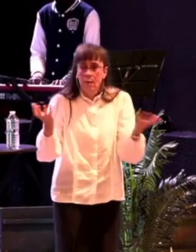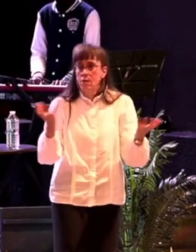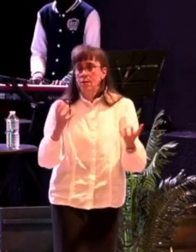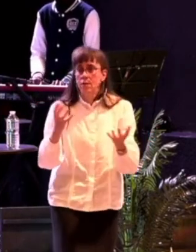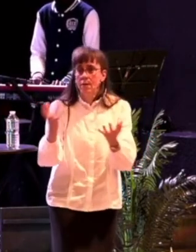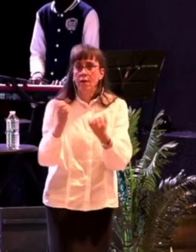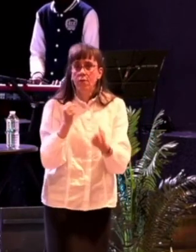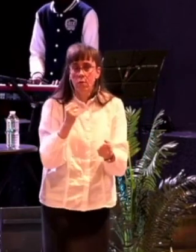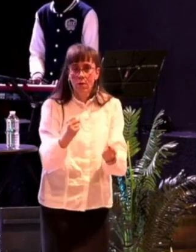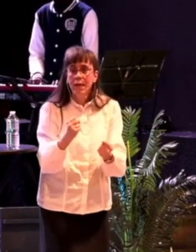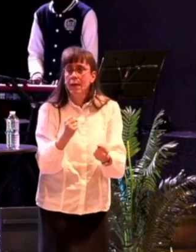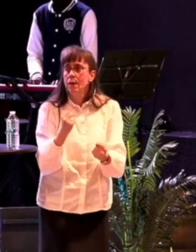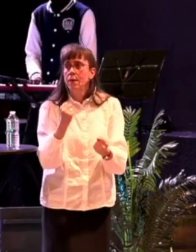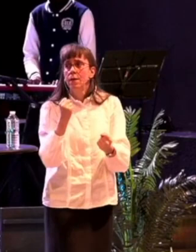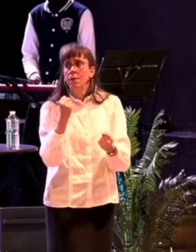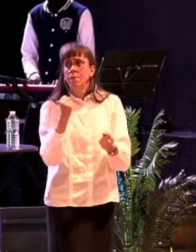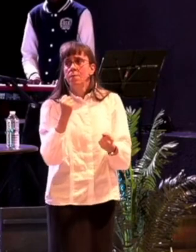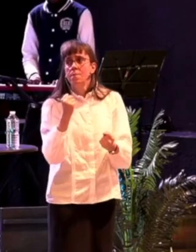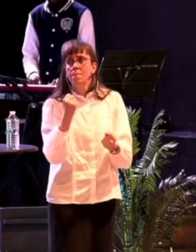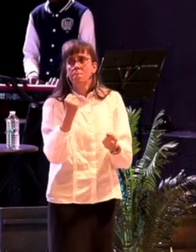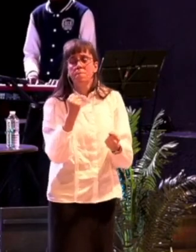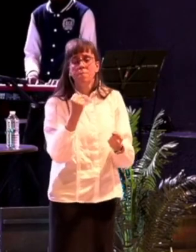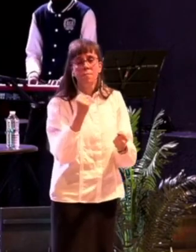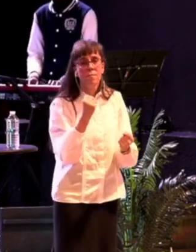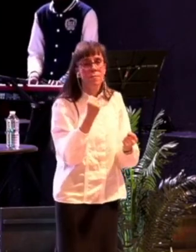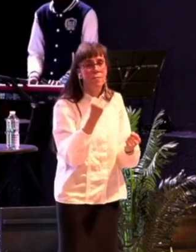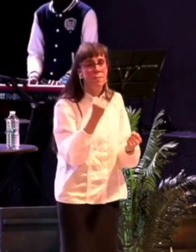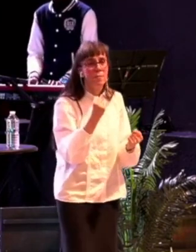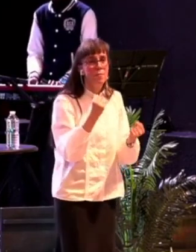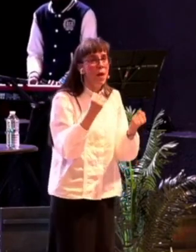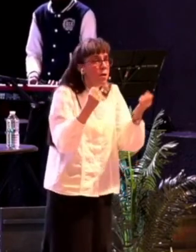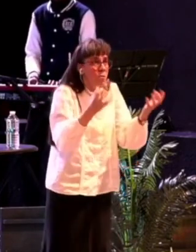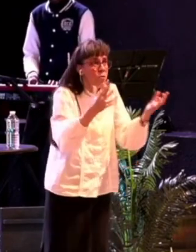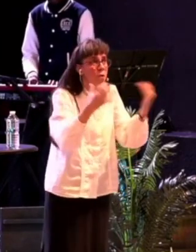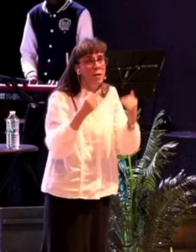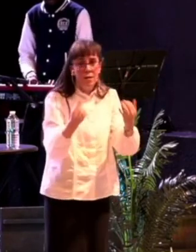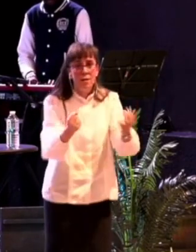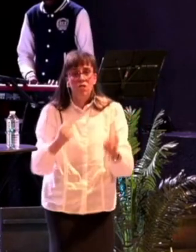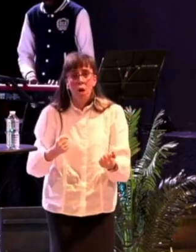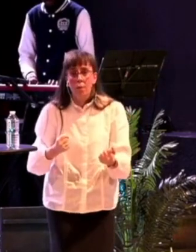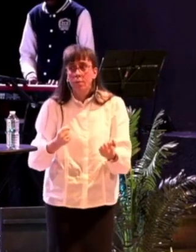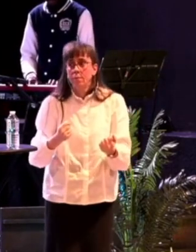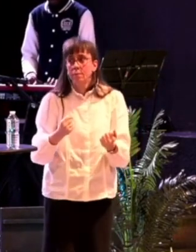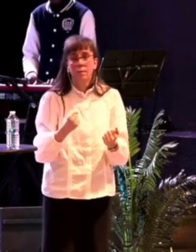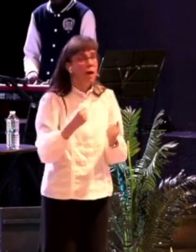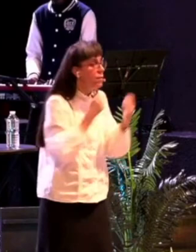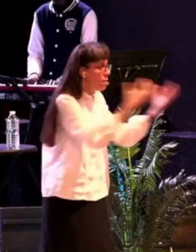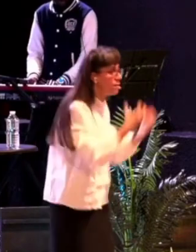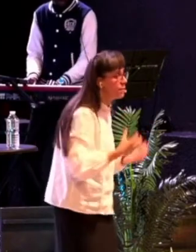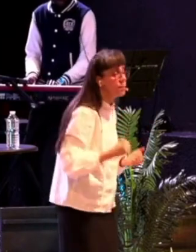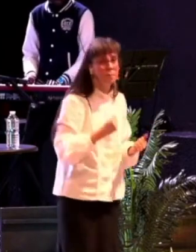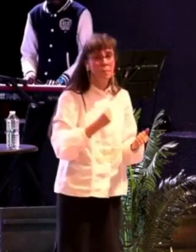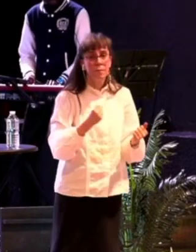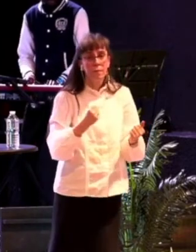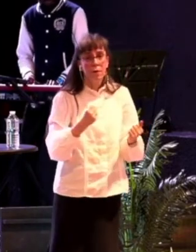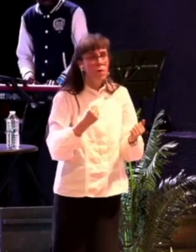Actually, Jesus died for your healing. Mais Seigneur, il sait que j'ai besoin de ce travail. Il sait que j'ai. Il sait que j'ai besoin de ça. I need this.